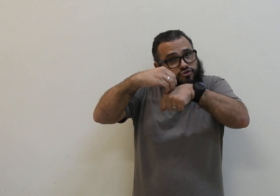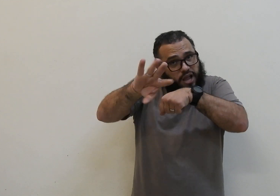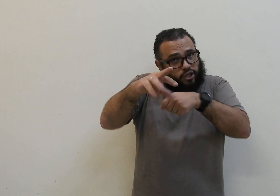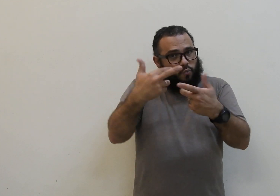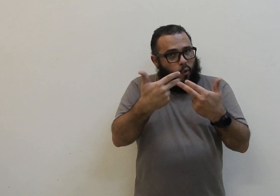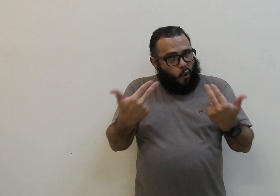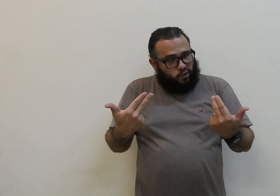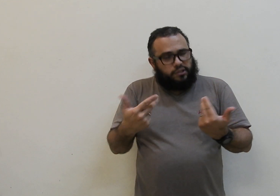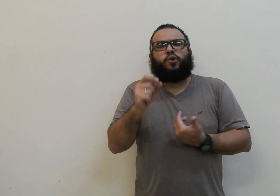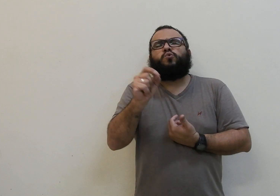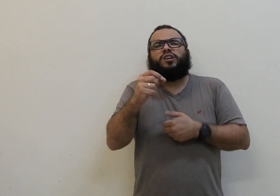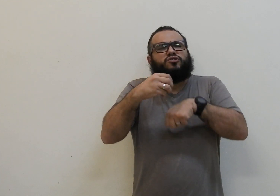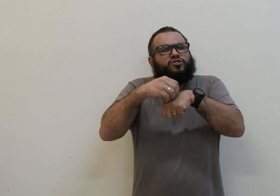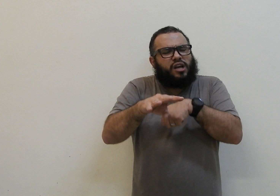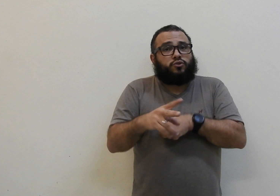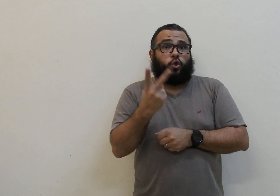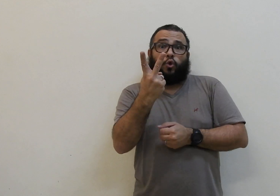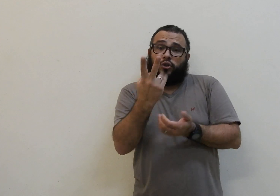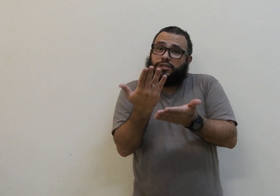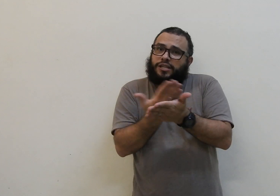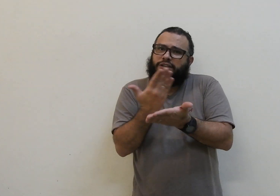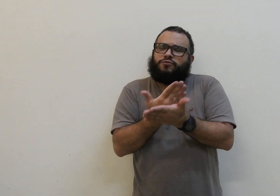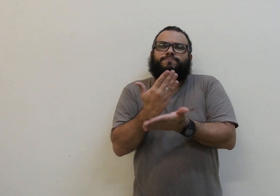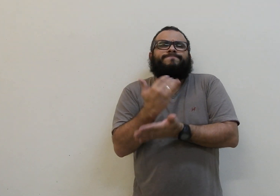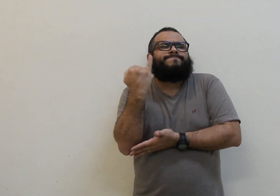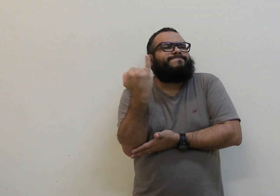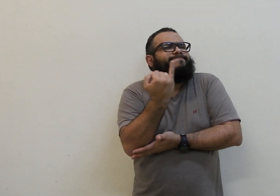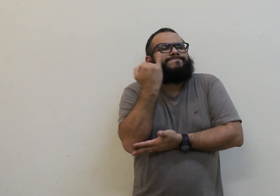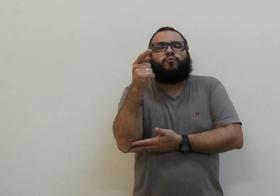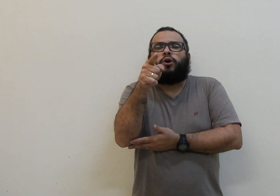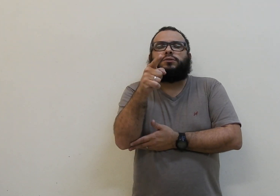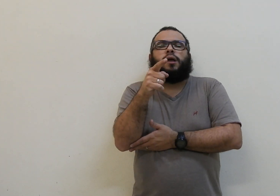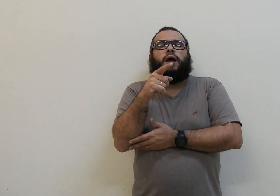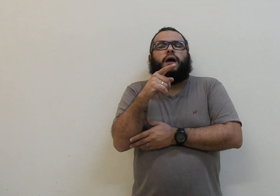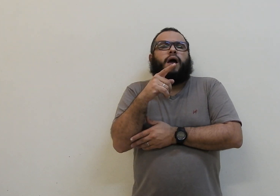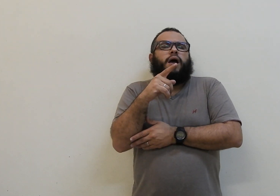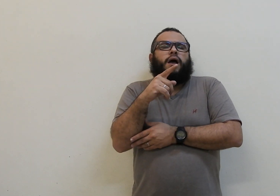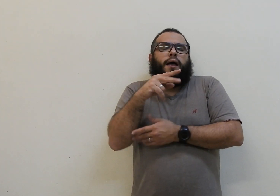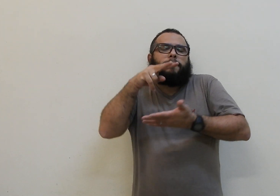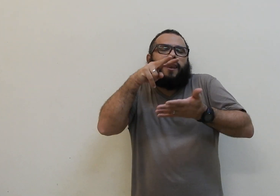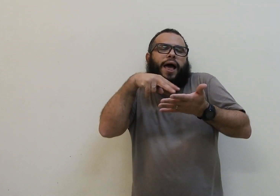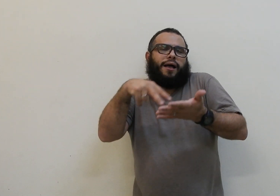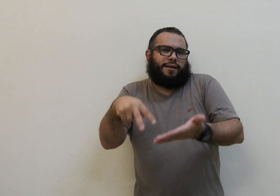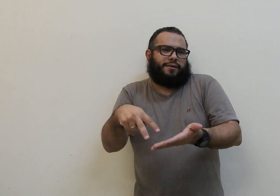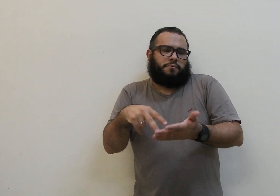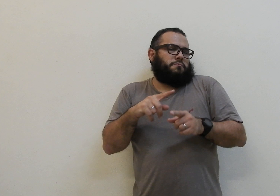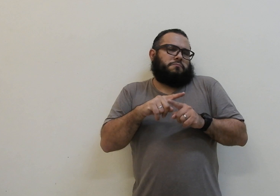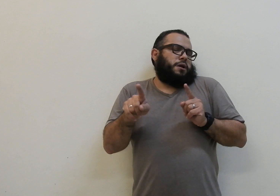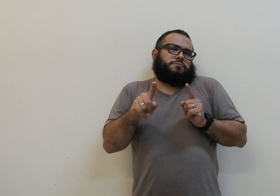nessas bibliografias quando eu me referir às atividades. São dois livros de extrema importância, né? Então